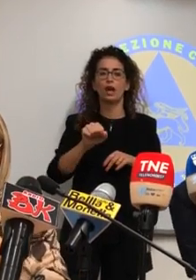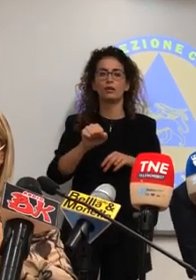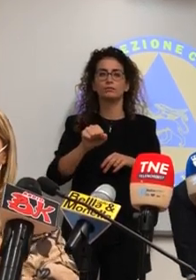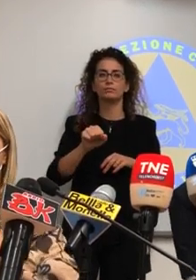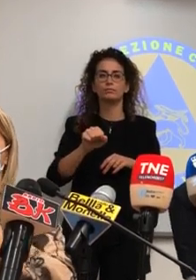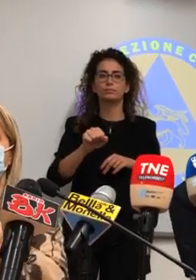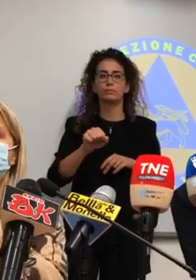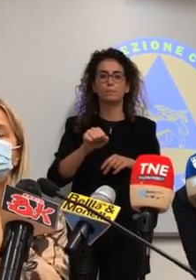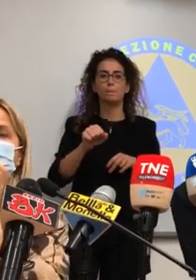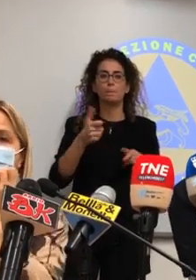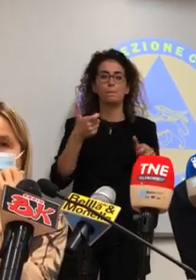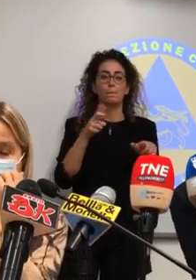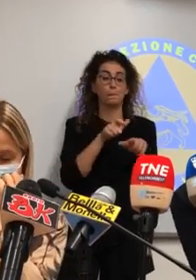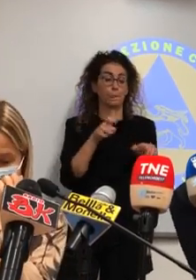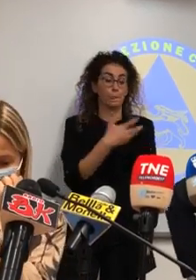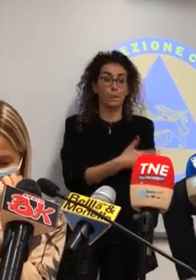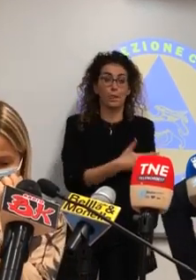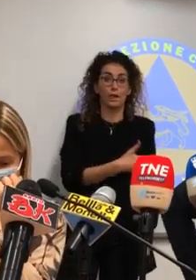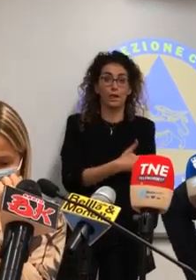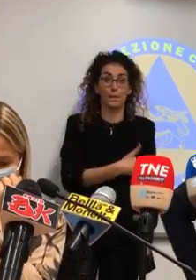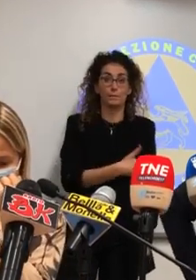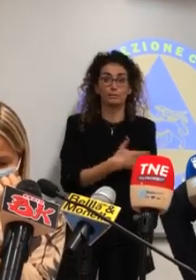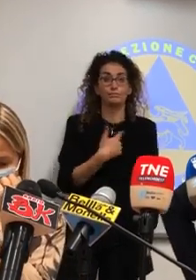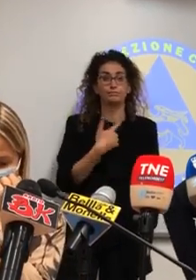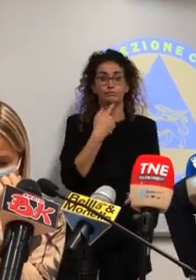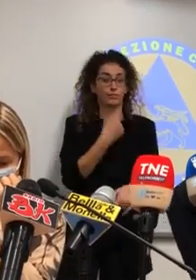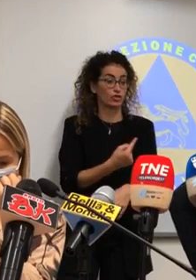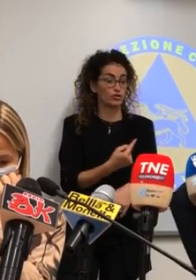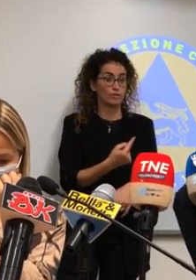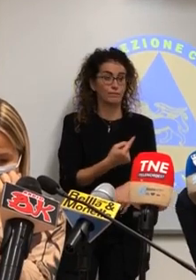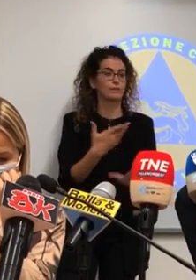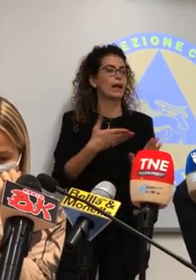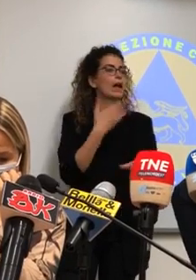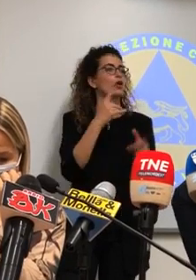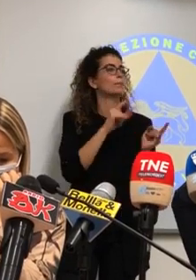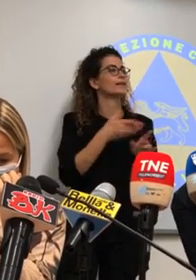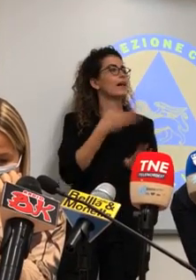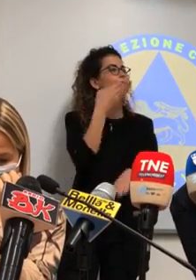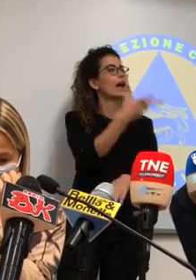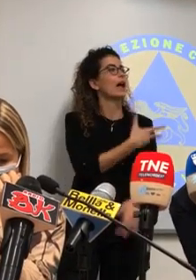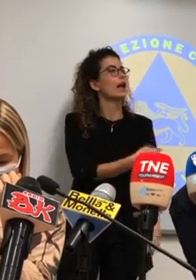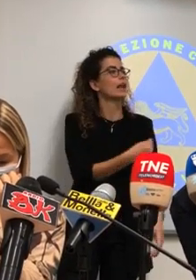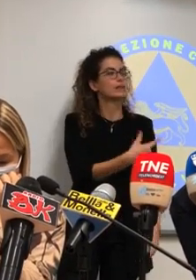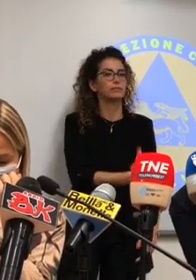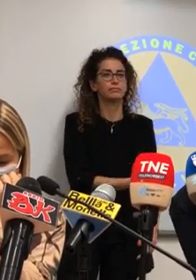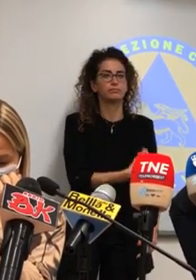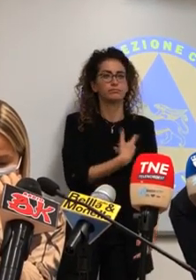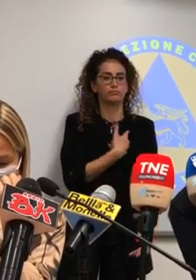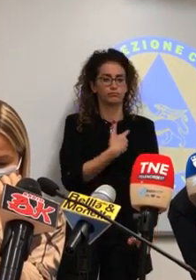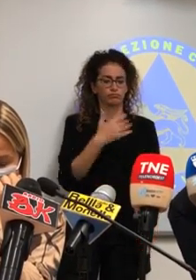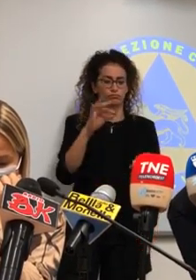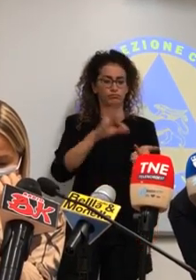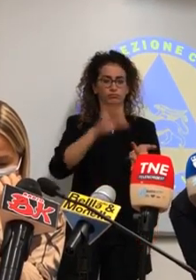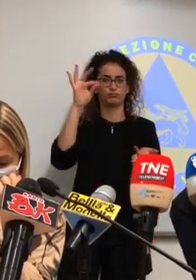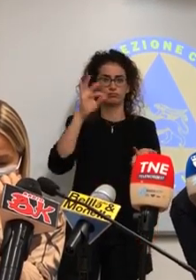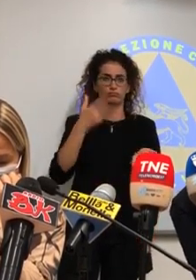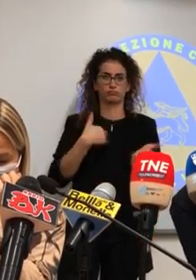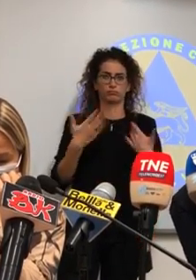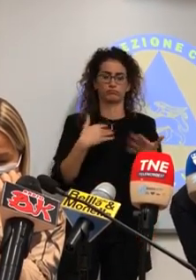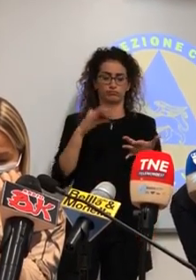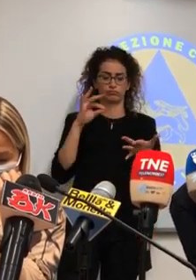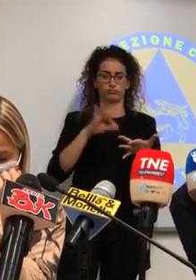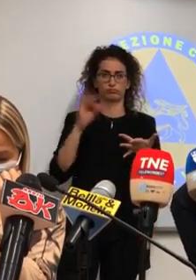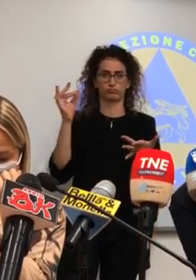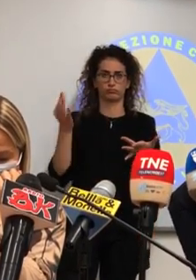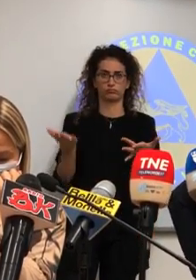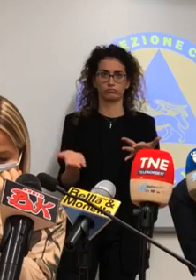per gli eventuali diabetici, non è che diciamo vai in ospedale a farti prelievo, c'è lo stick, c'è il test rapido per misurarsi,